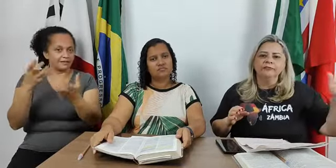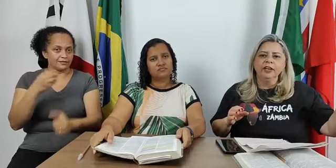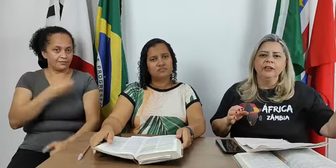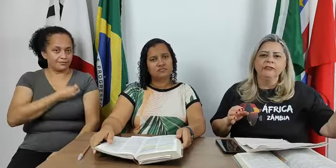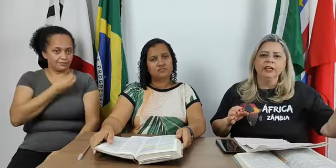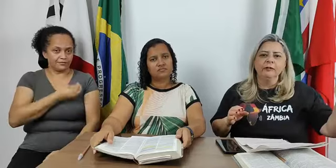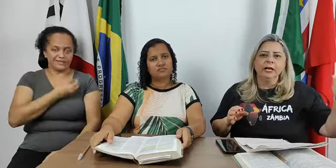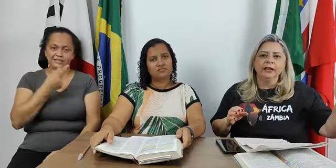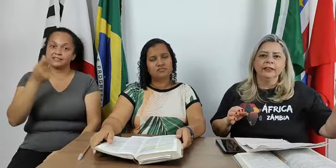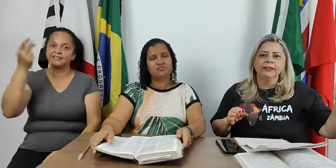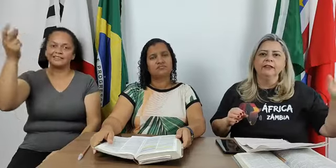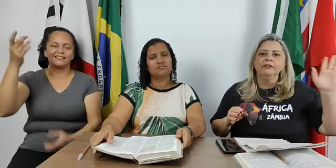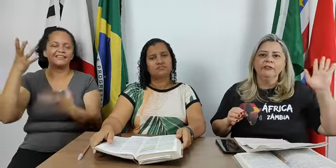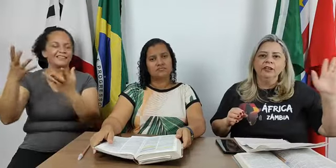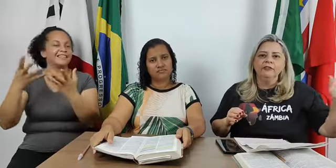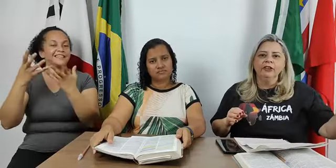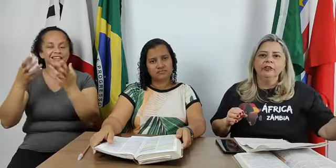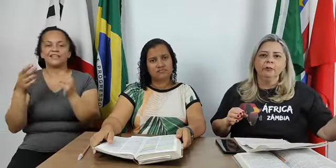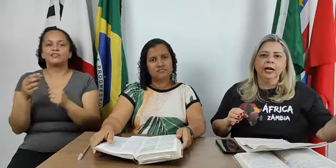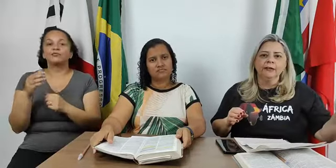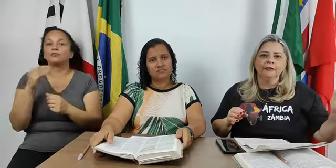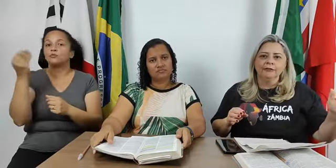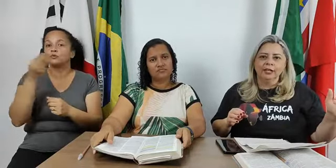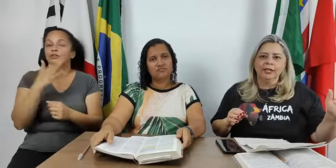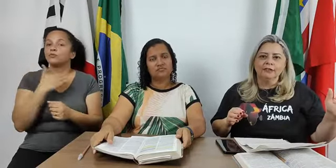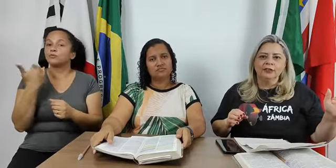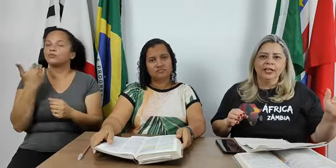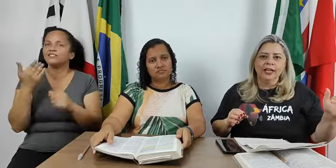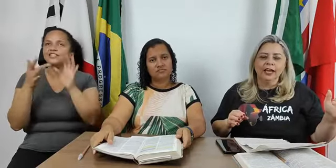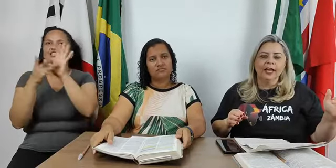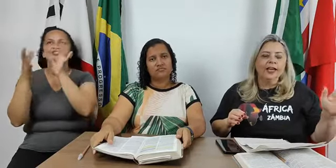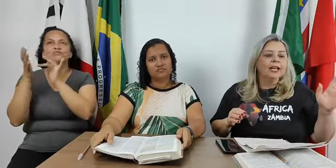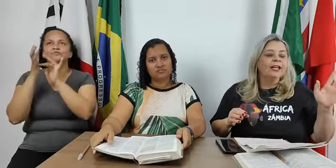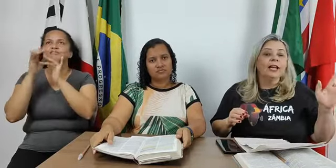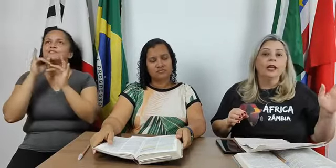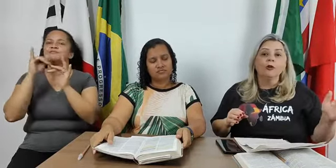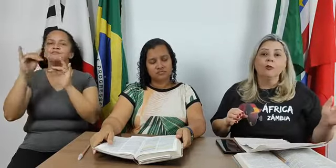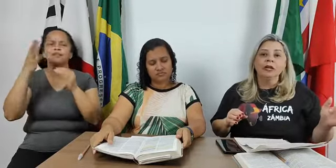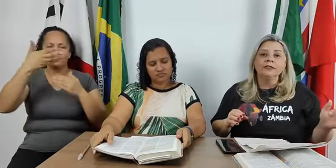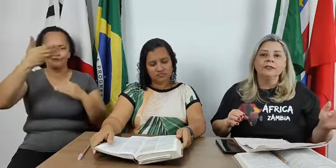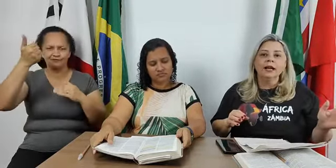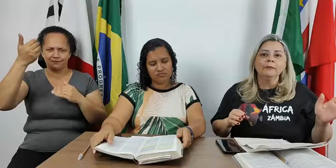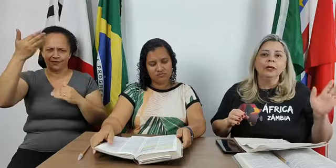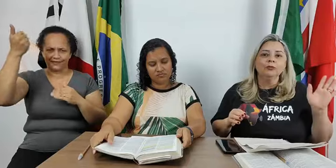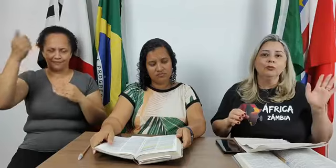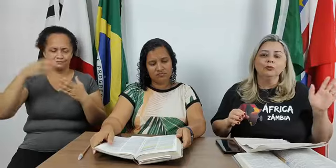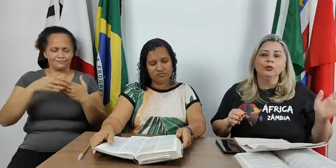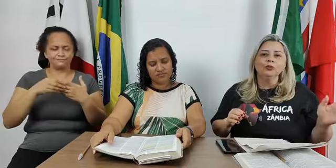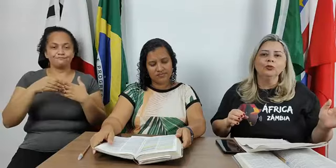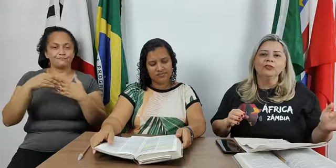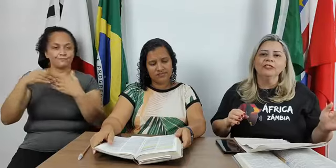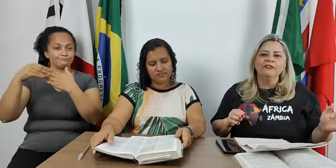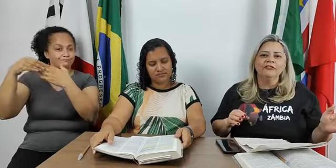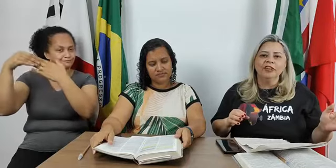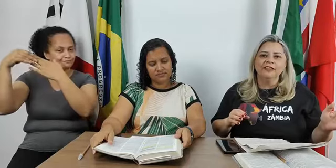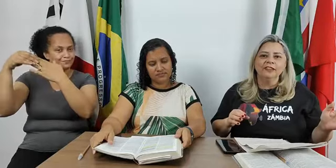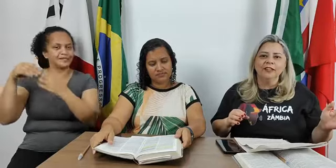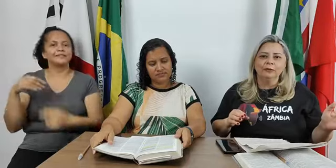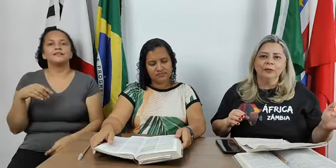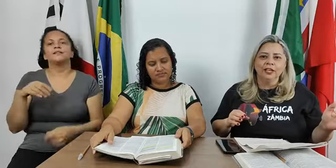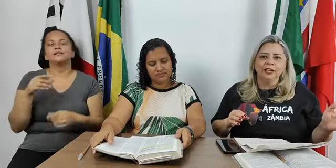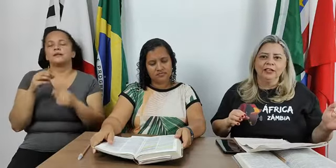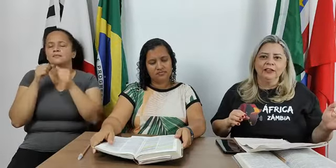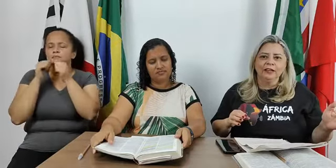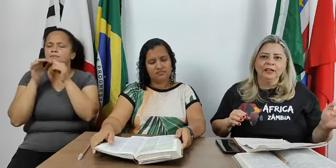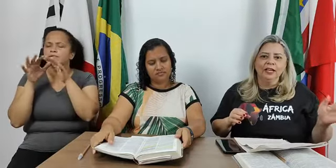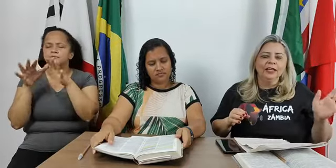falar, vem filha amada, vem filho amado. Não é isso que Ele quer? Ele quer recompensar por tudo que você fez aqui